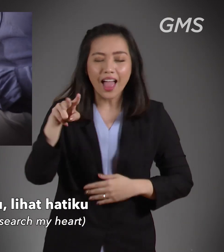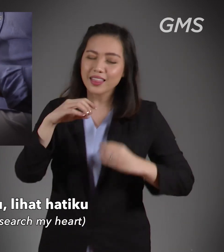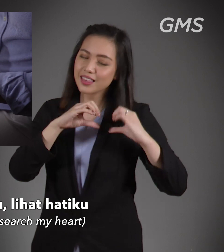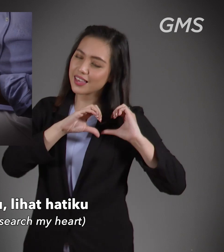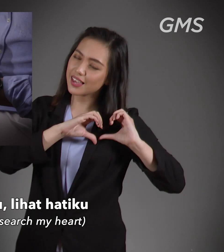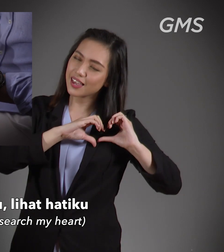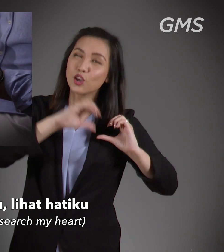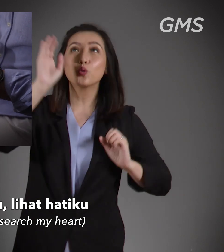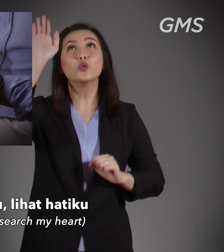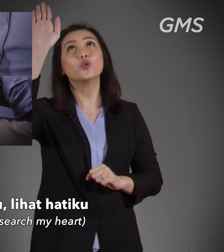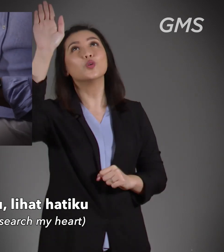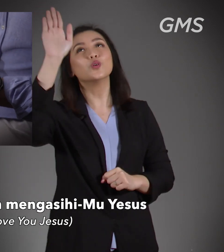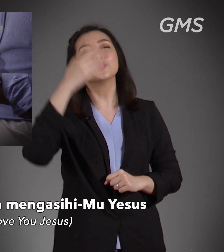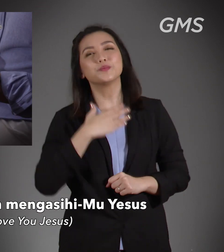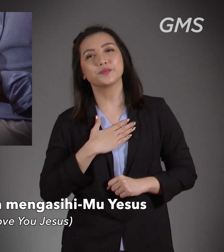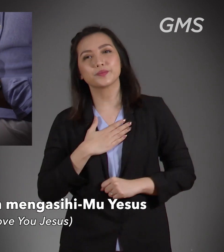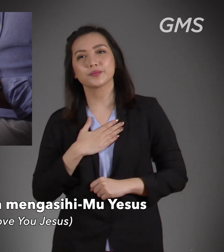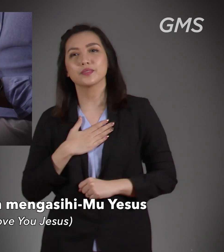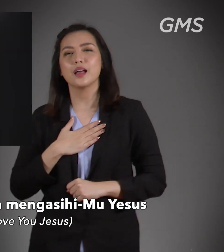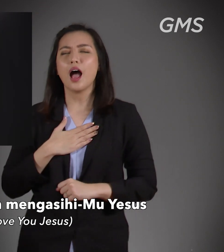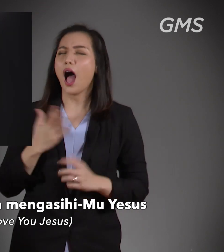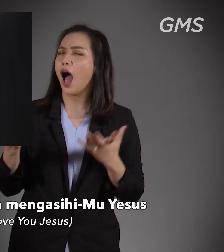lihat hatiku,